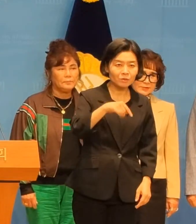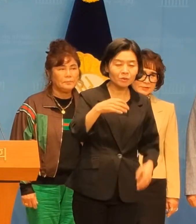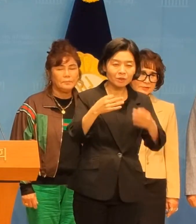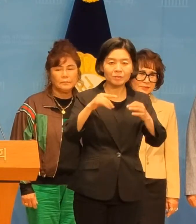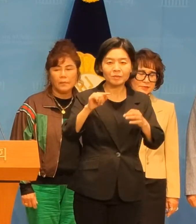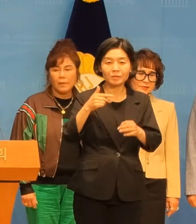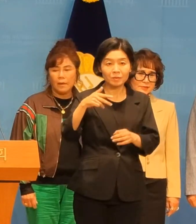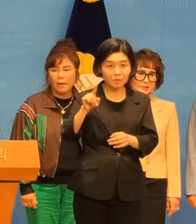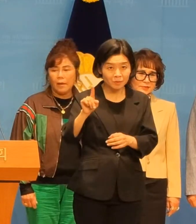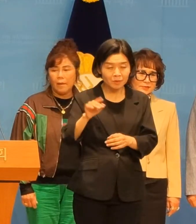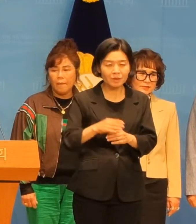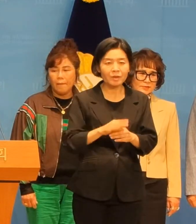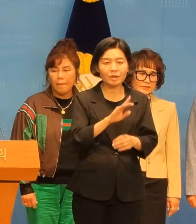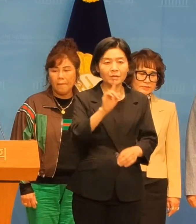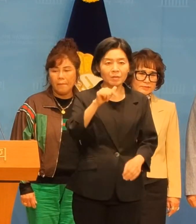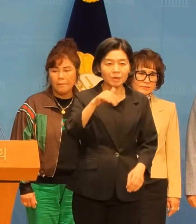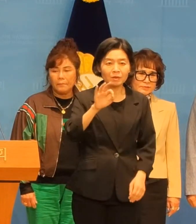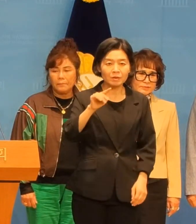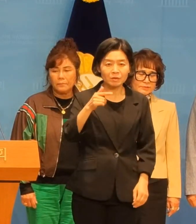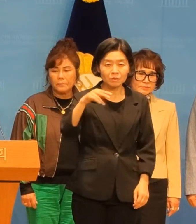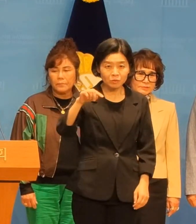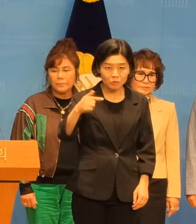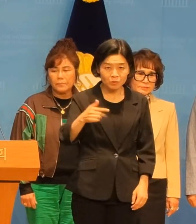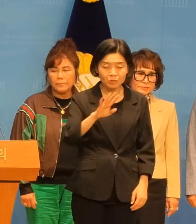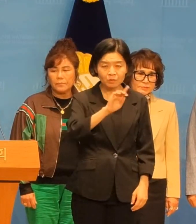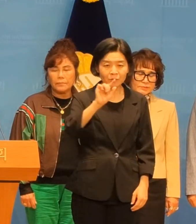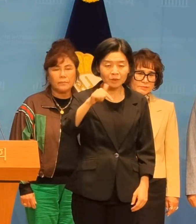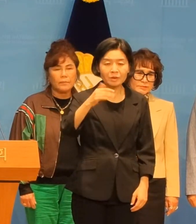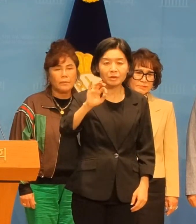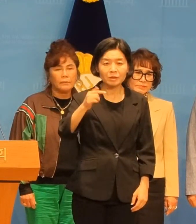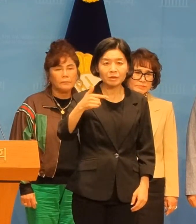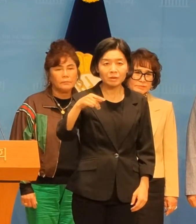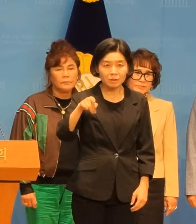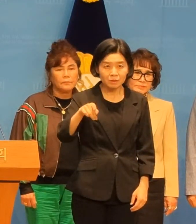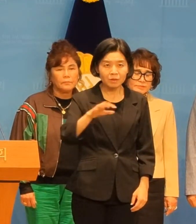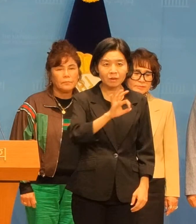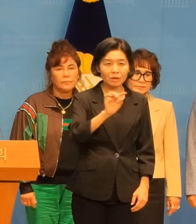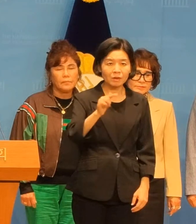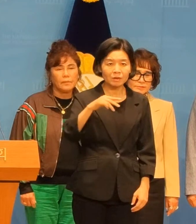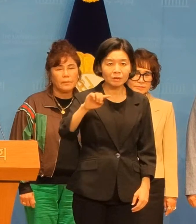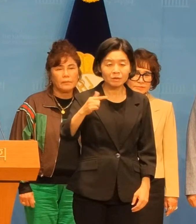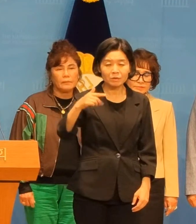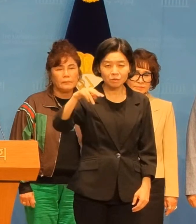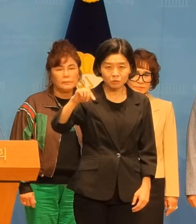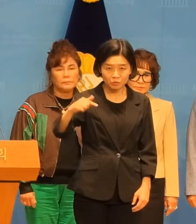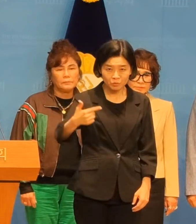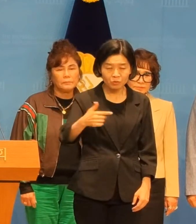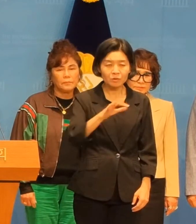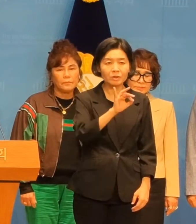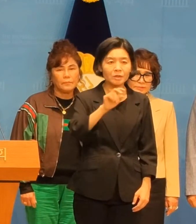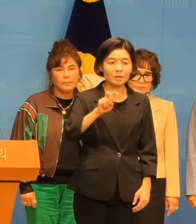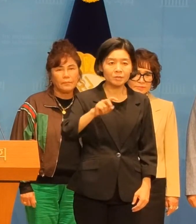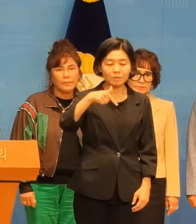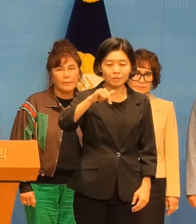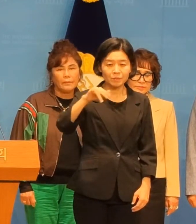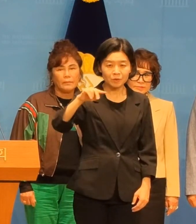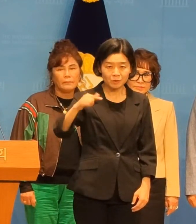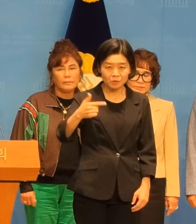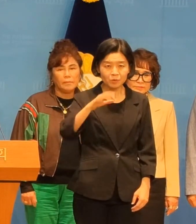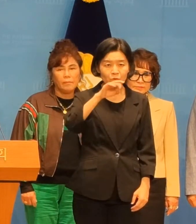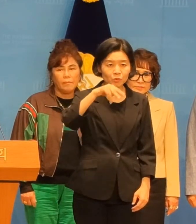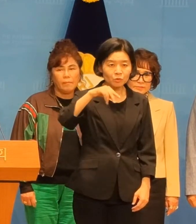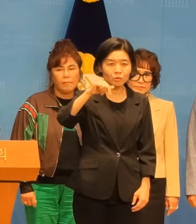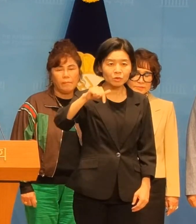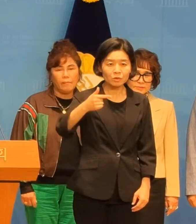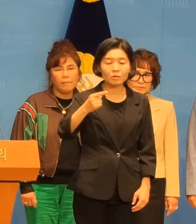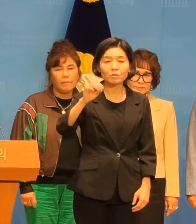김성자, 박영순, 박은서, 안성순, 임기순,